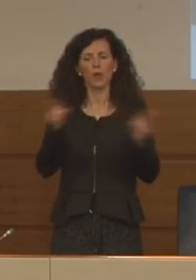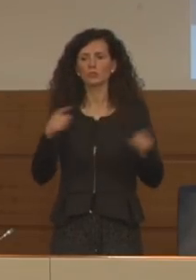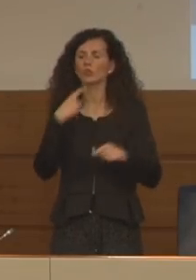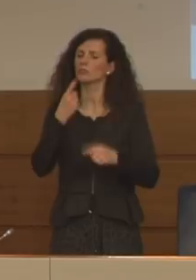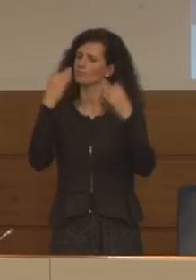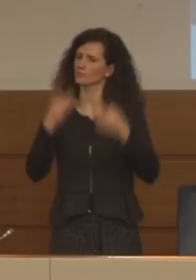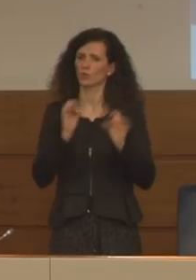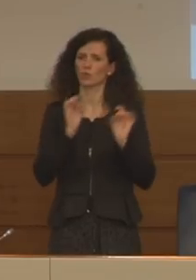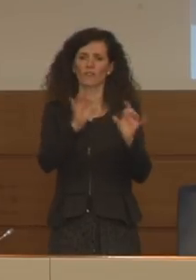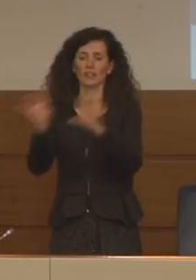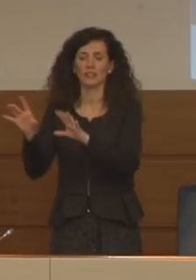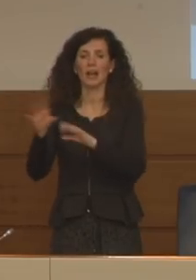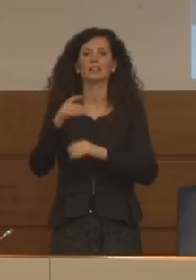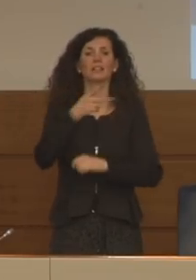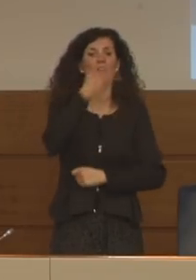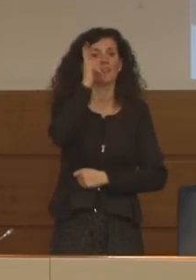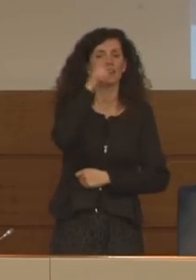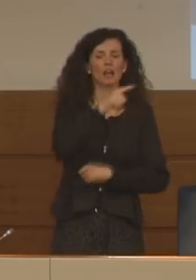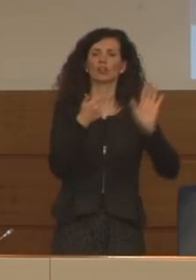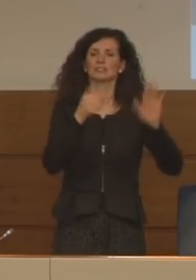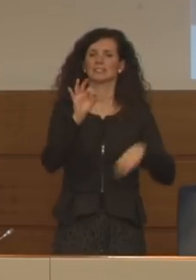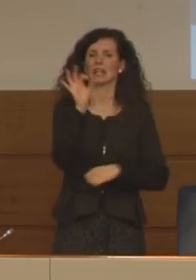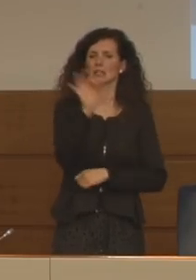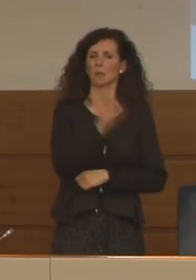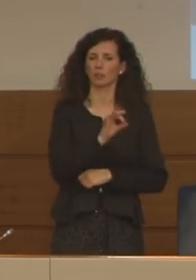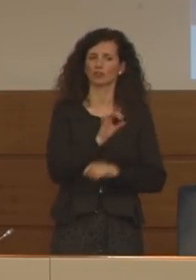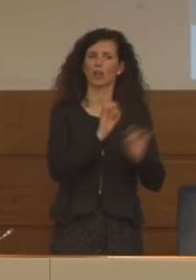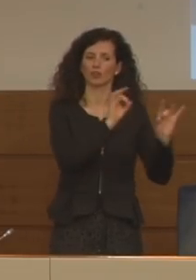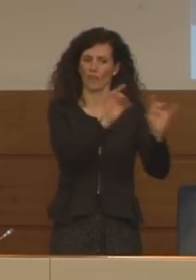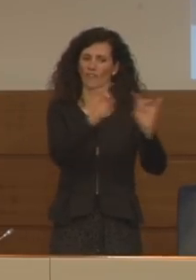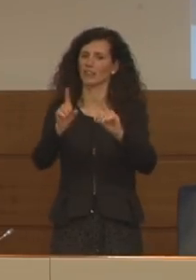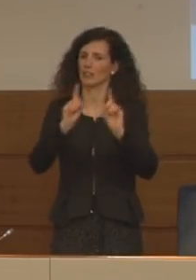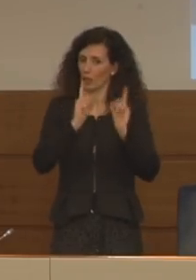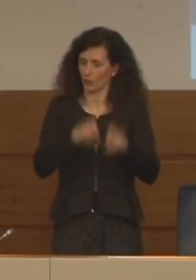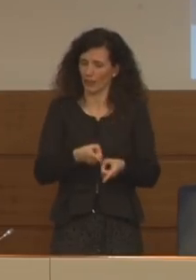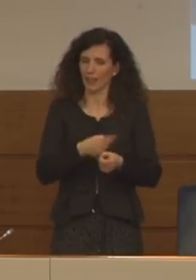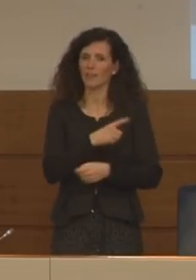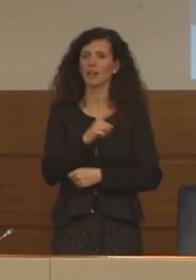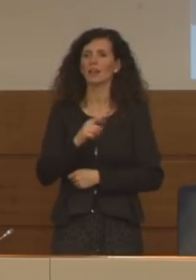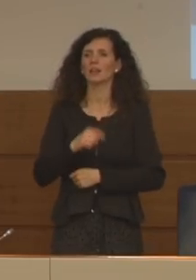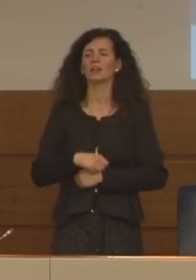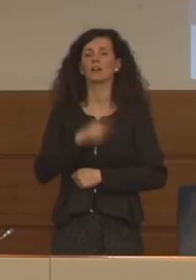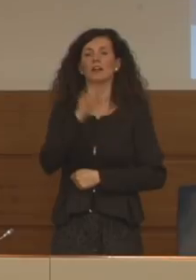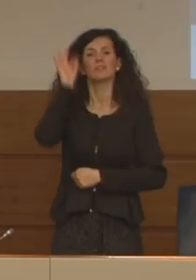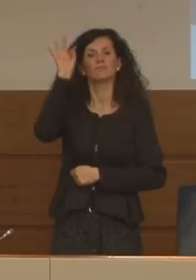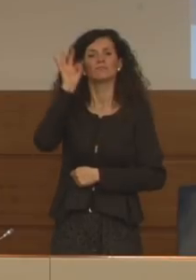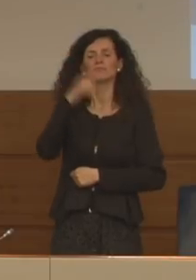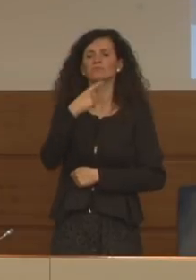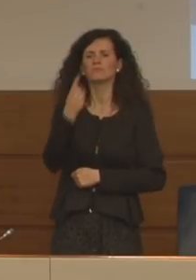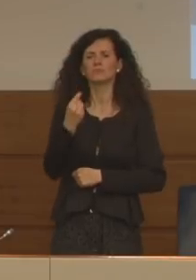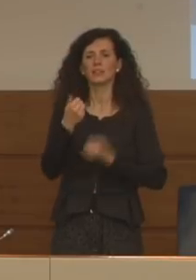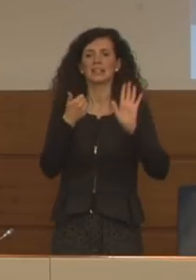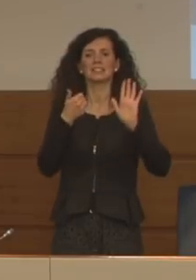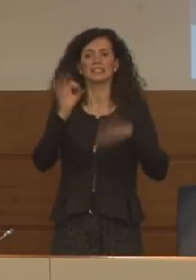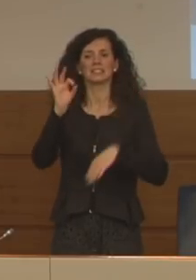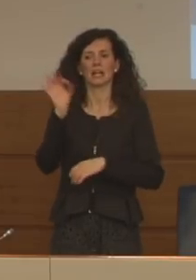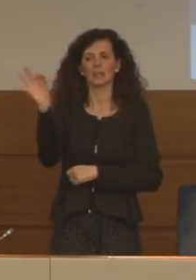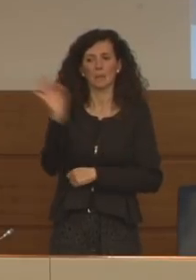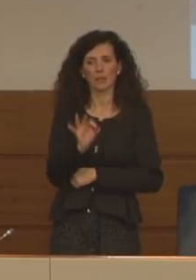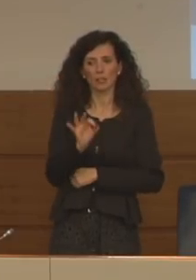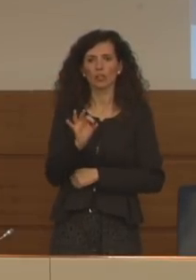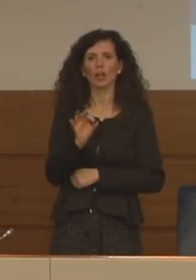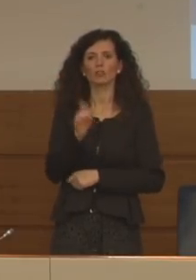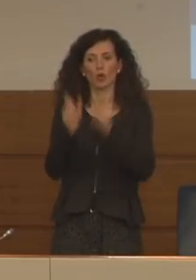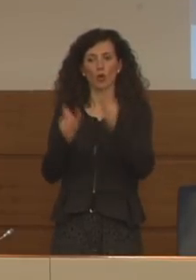per cento della popolazione francese e il primo ministro britannico broi boris johnson ha parlato del 60 per cento dei britannici